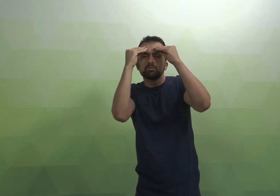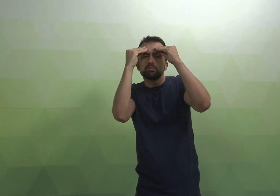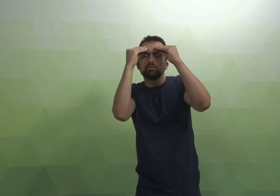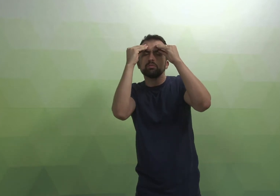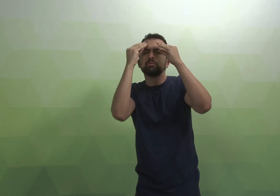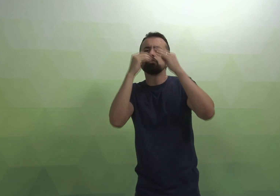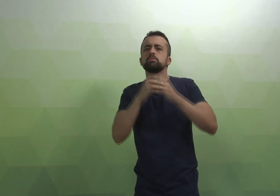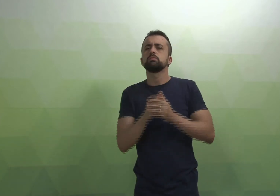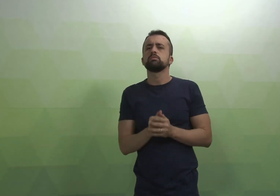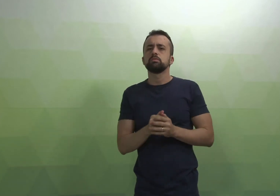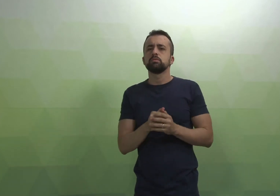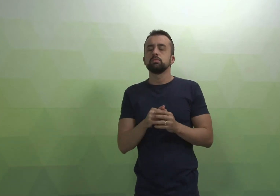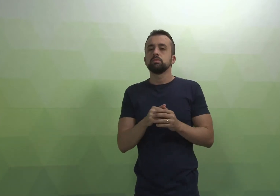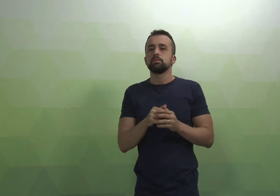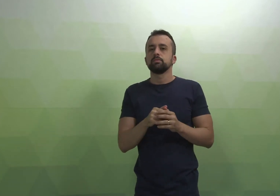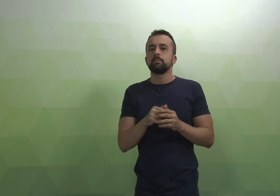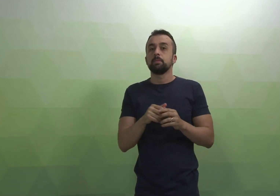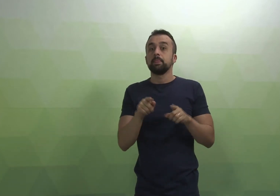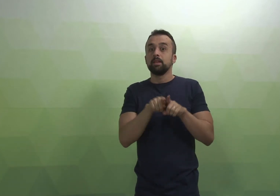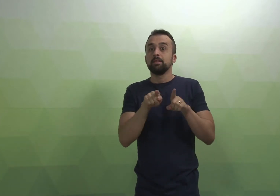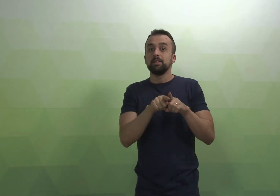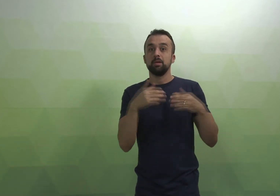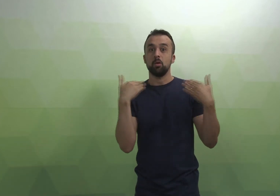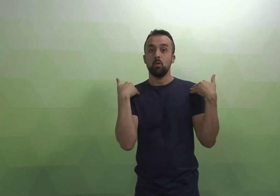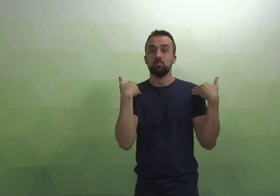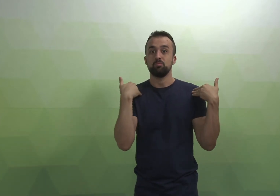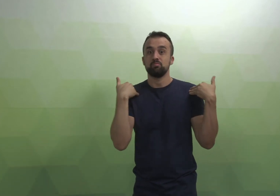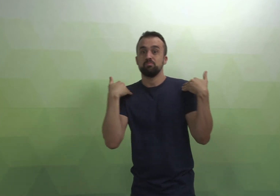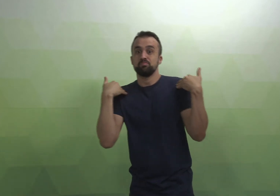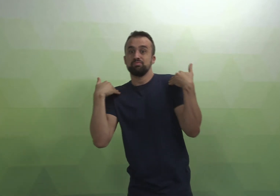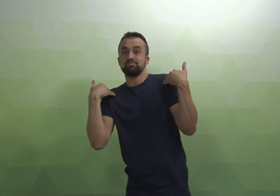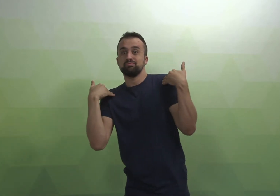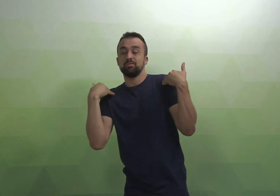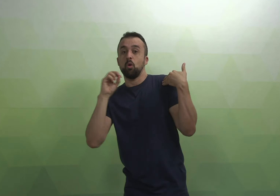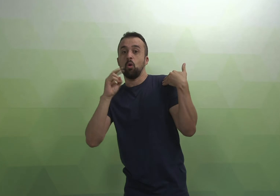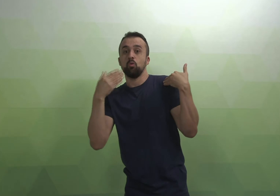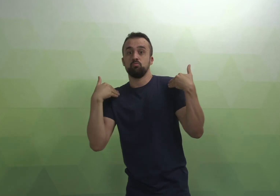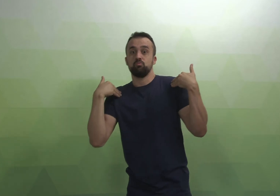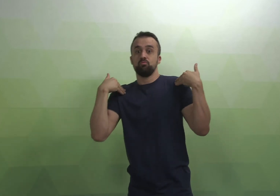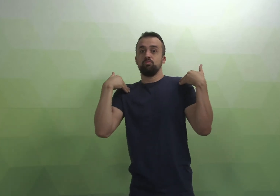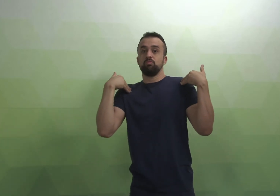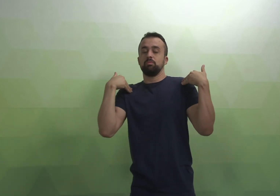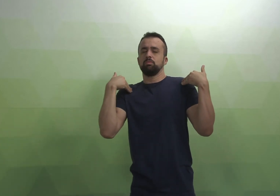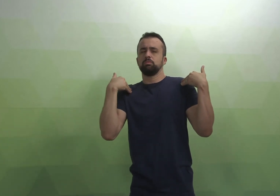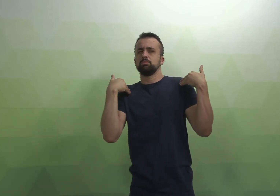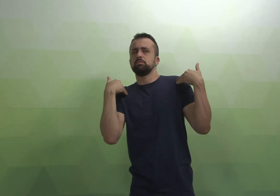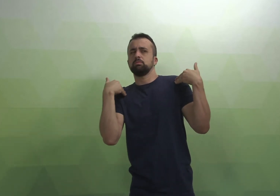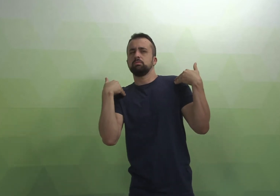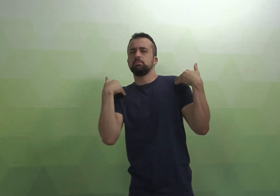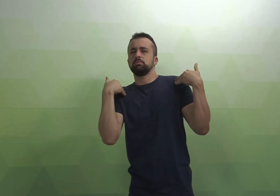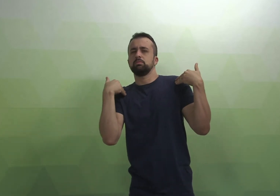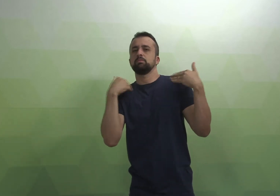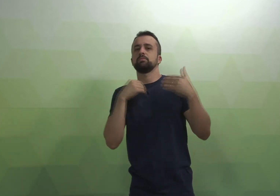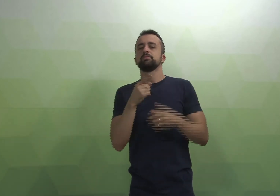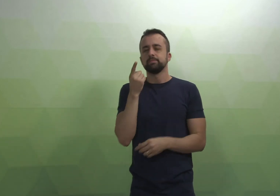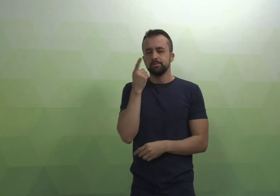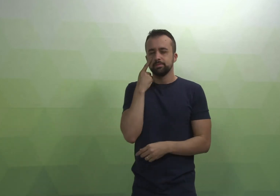olhos mais fechados e testa franzida. Leve a inclinação dos ombros para um lado ou para